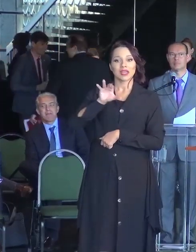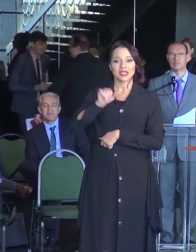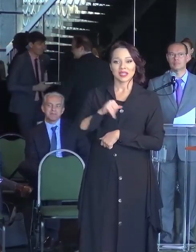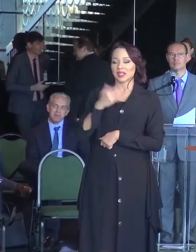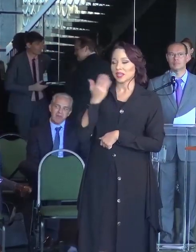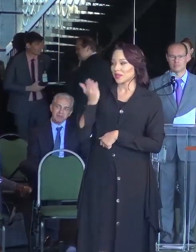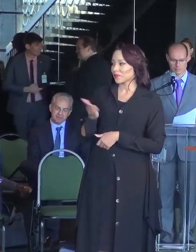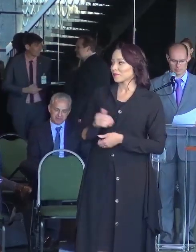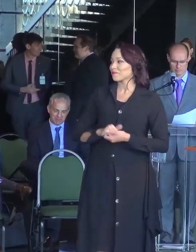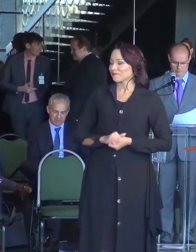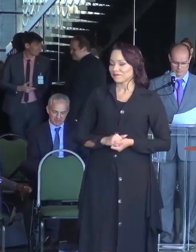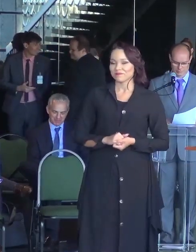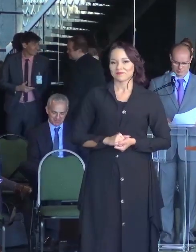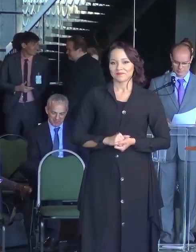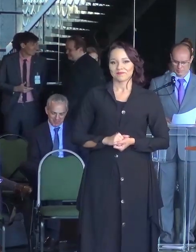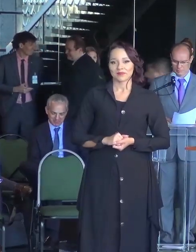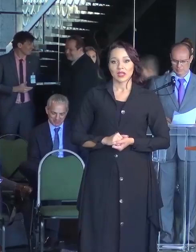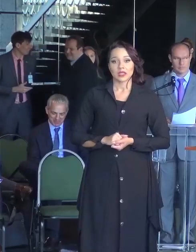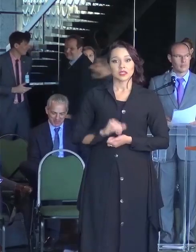Pedrosa,